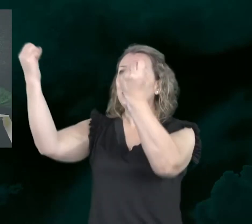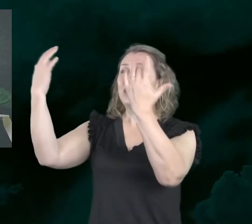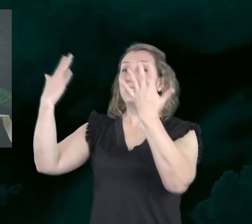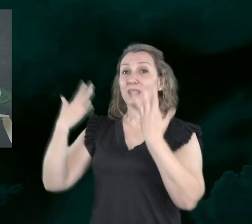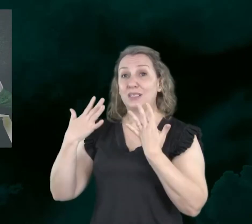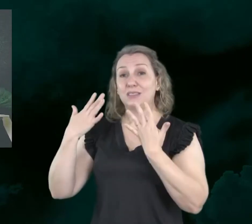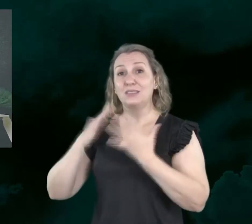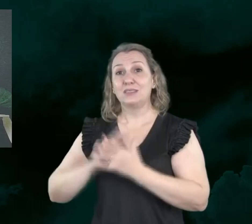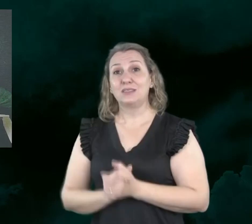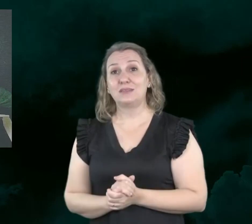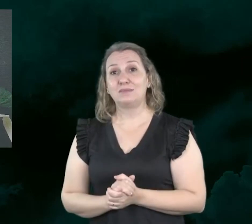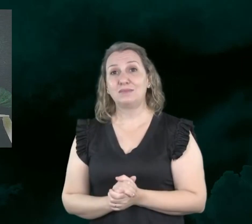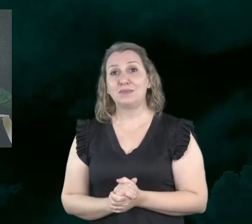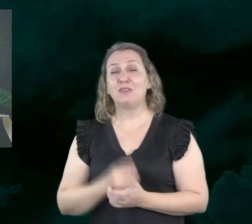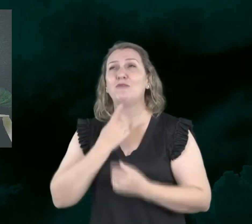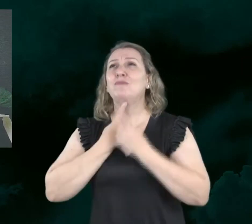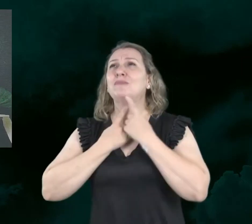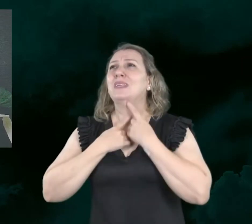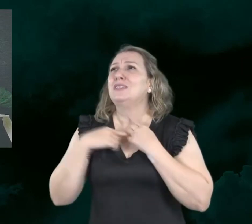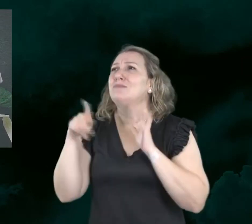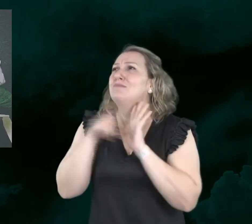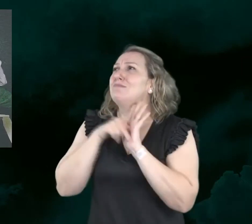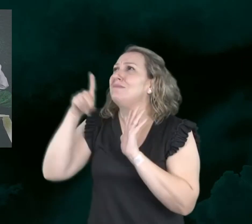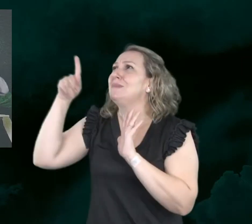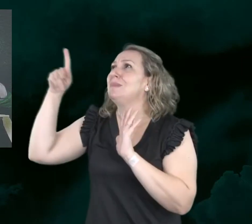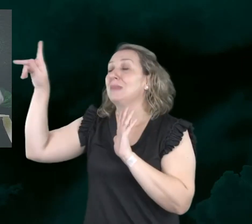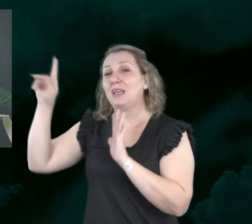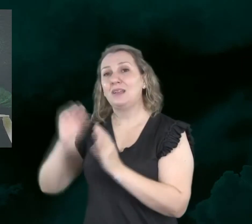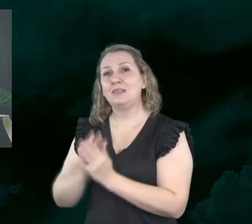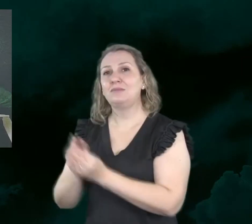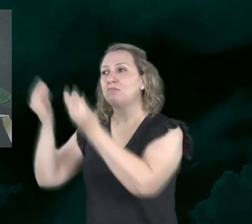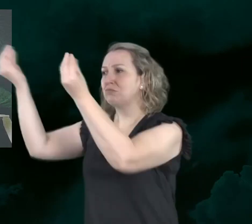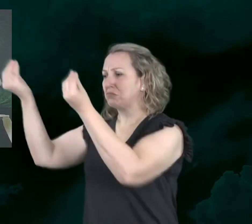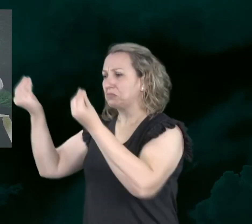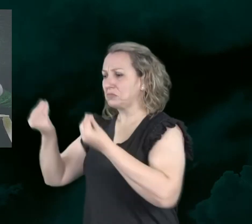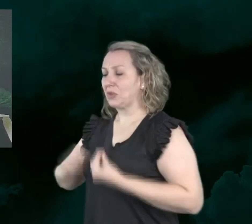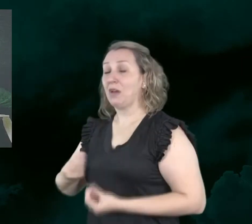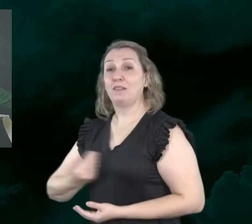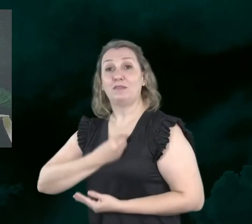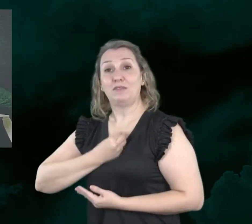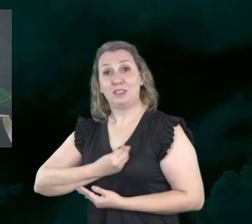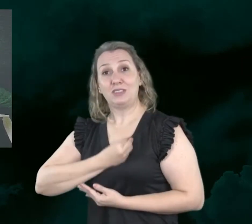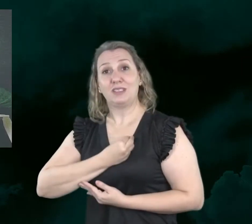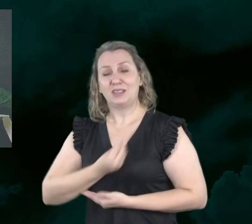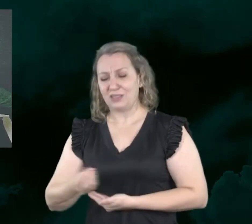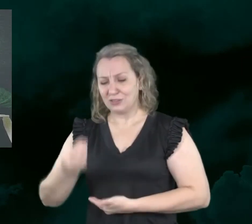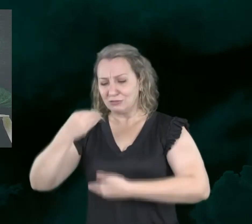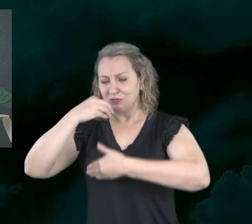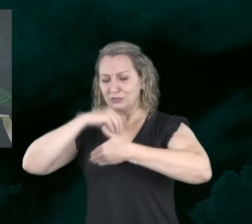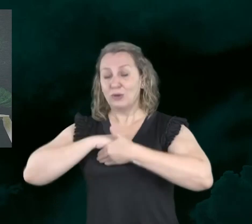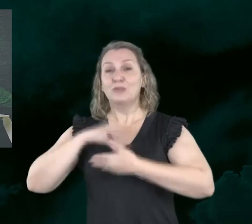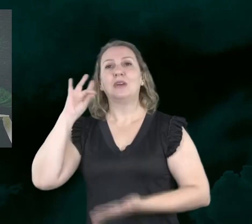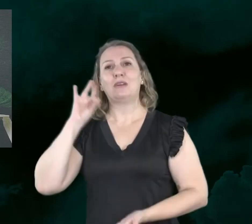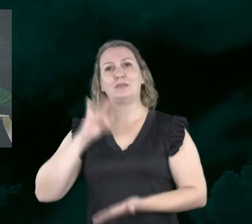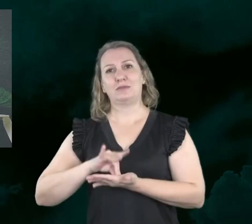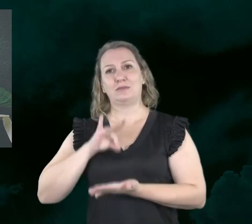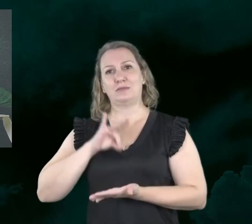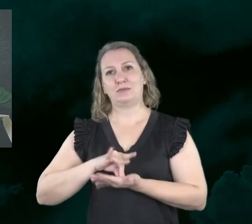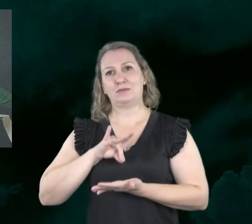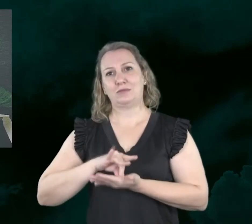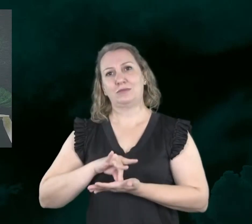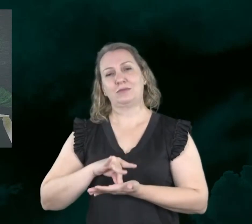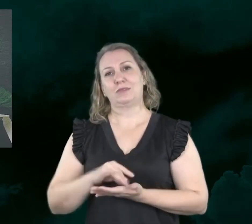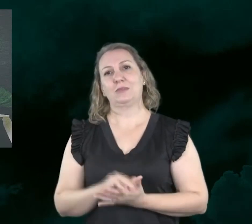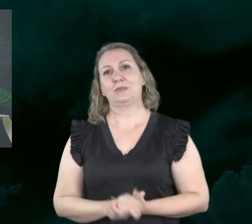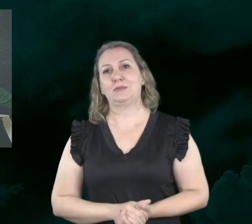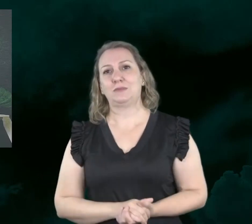deseja nos dar a sua vida para nos constituir com a verdade. Ontem, irmão Edson nos deu